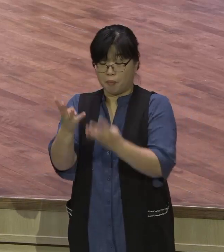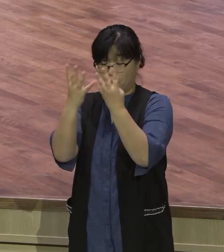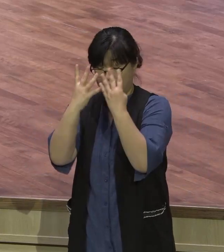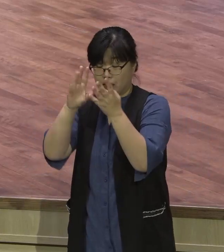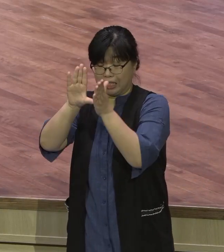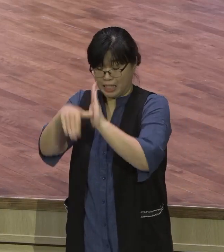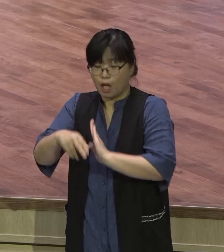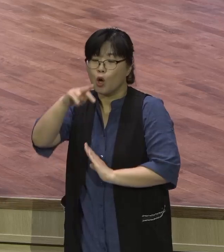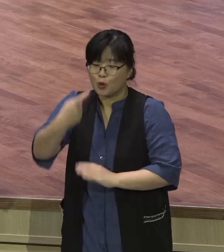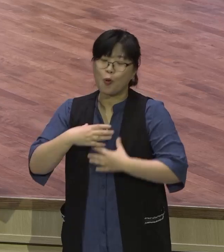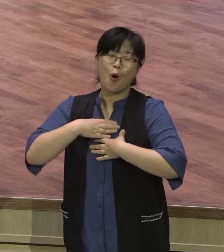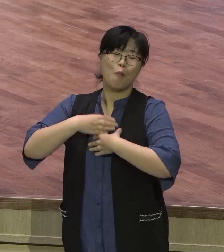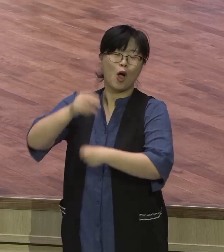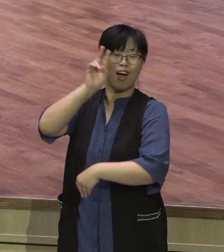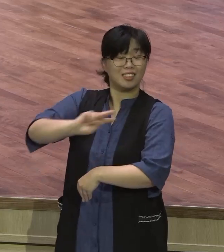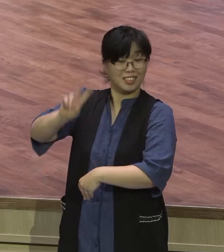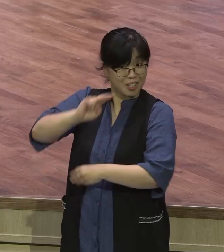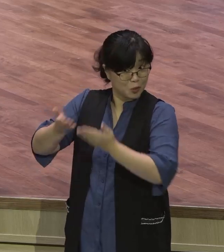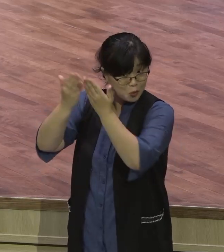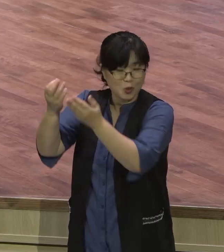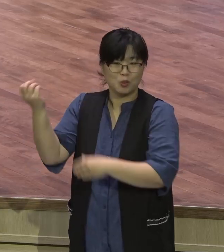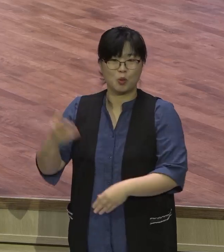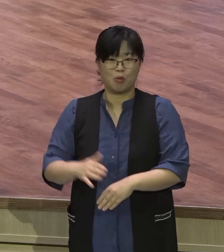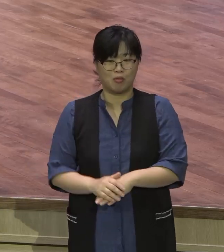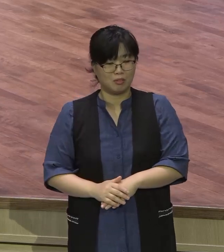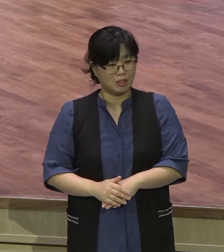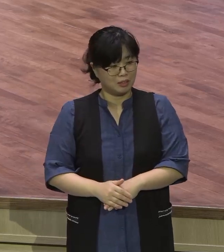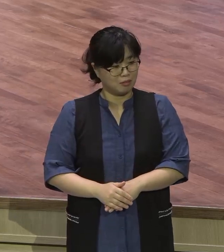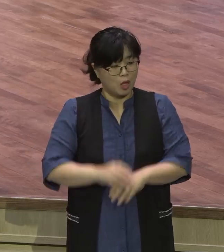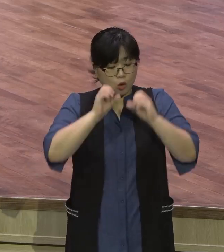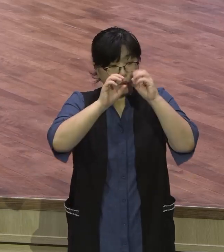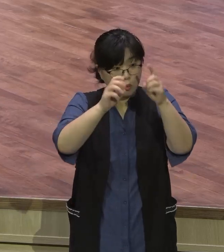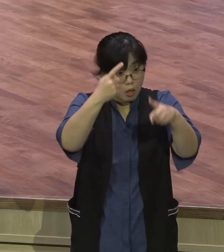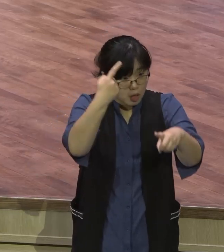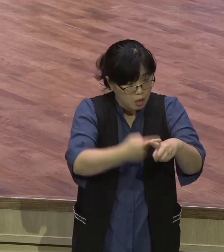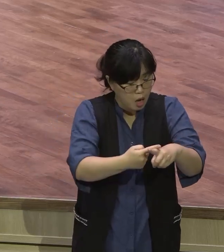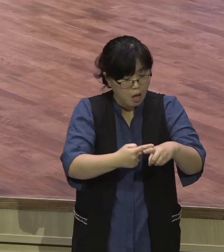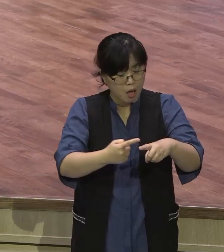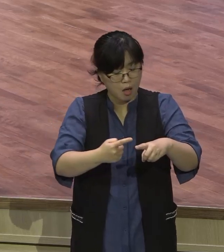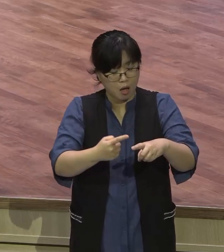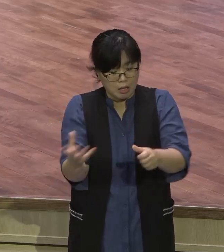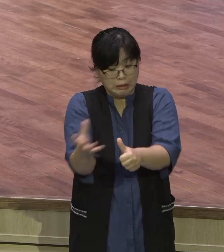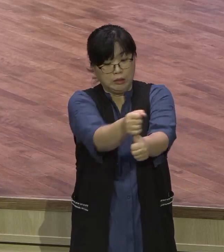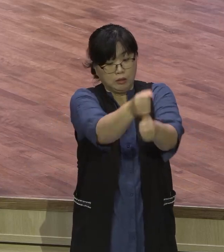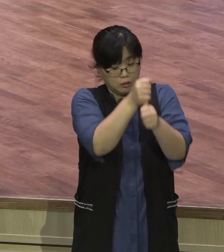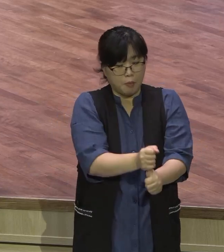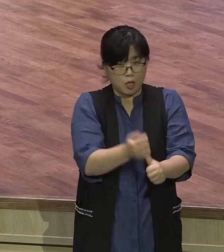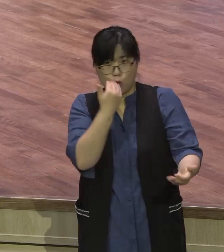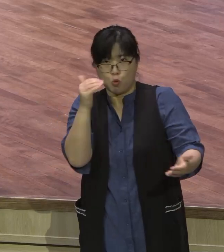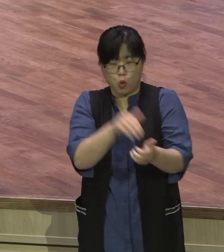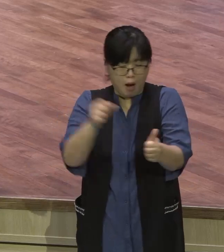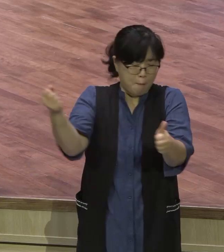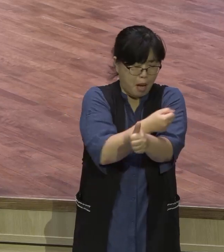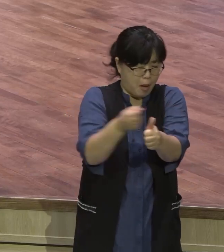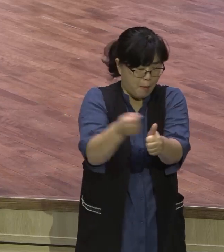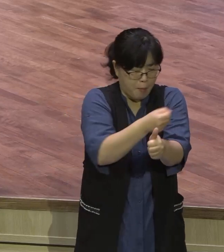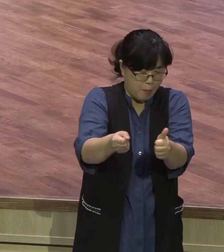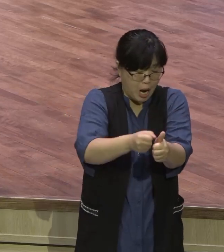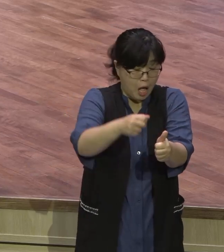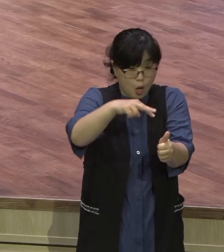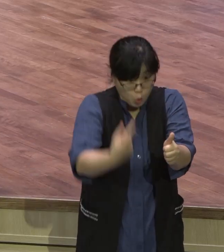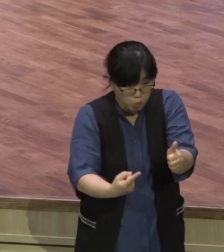평안을 행복을 못 누리게 만들어요 어떤 이유를 뭐 건수를 내가지고도 계속 분쟁하게 갈등하게 만들고